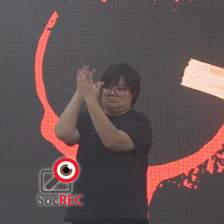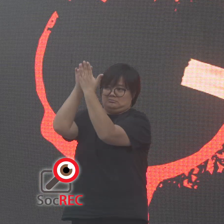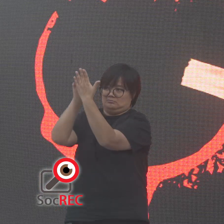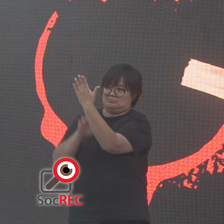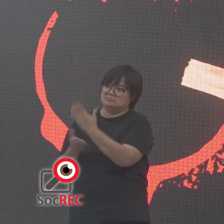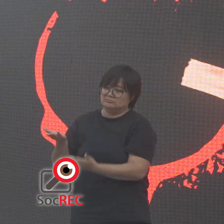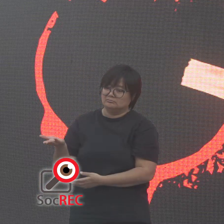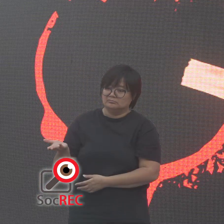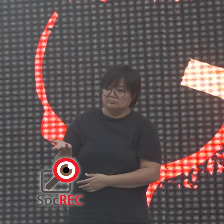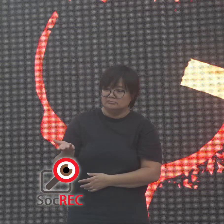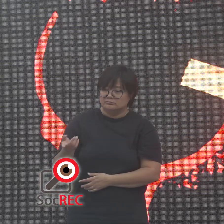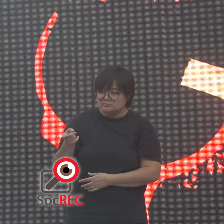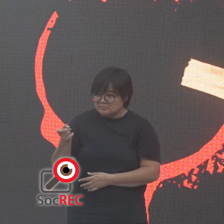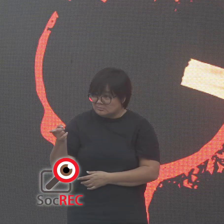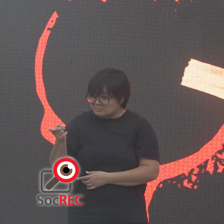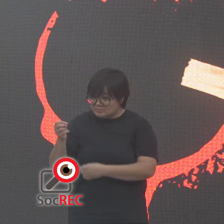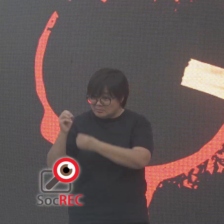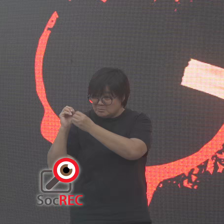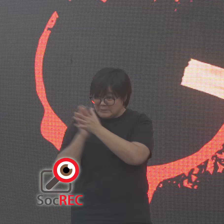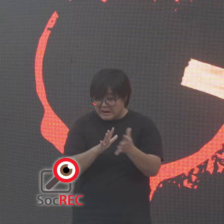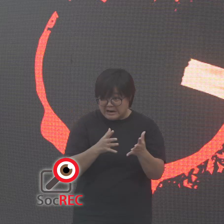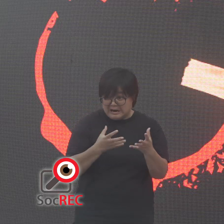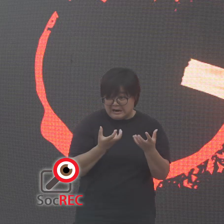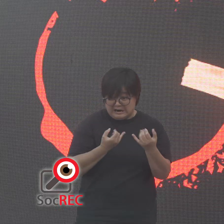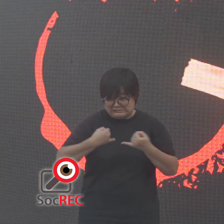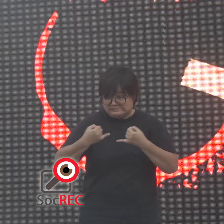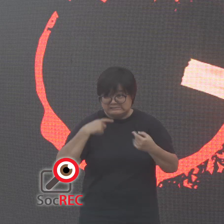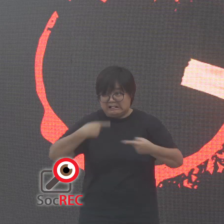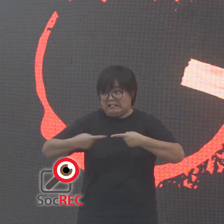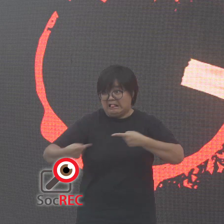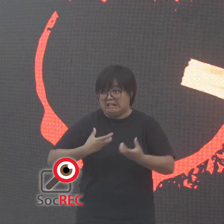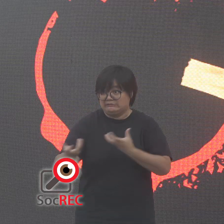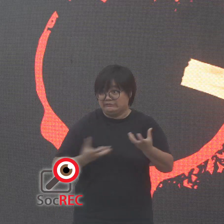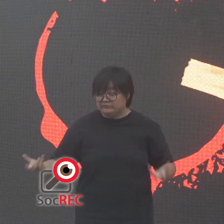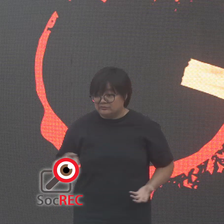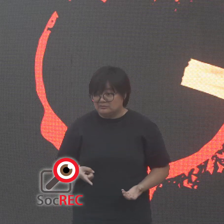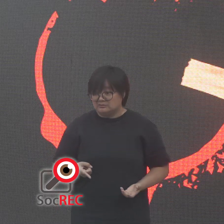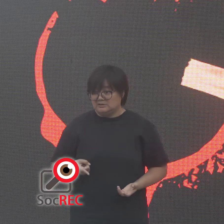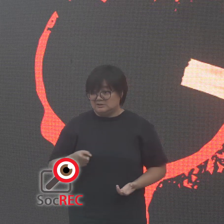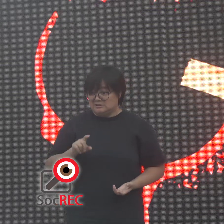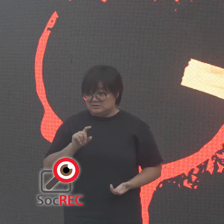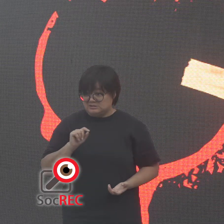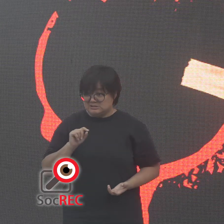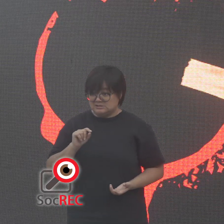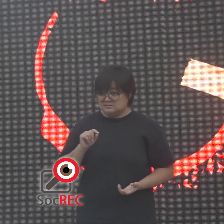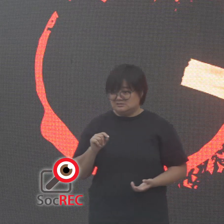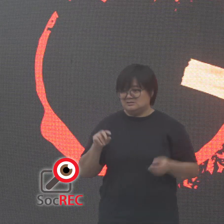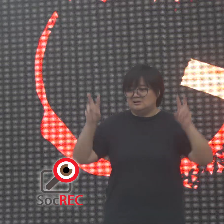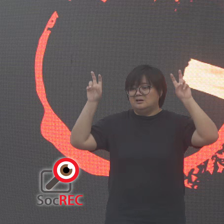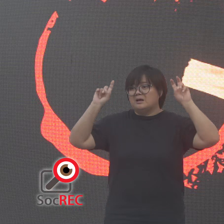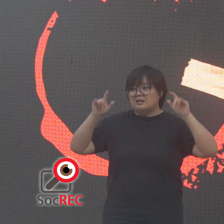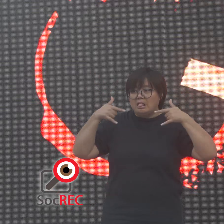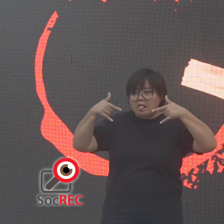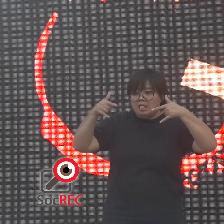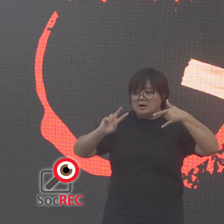來的。捉鬼呢，其實是一個很沒有效率的行為來的，大家可以試想像一下。假設你現在在你旁邊捉到一隻